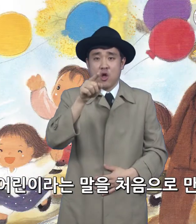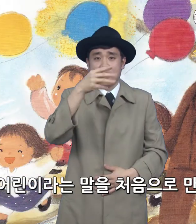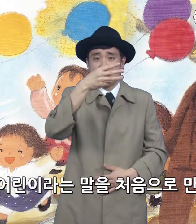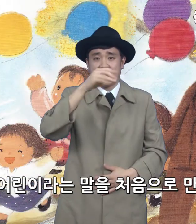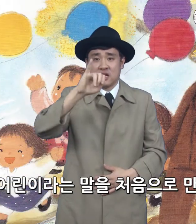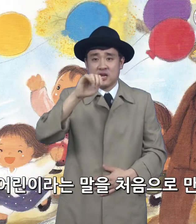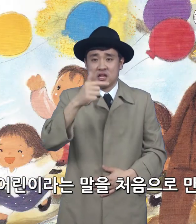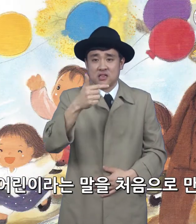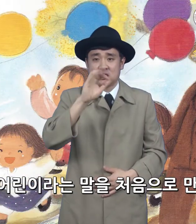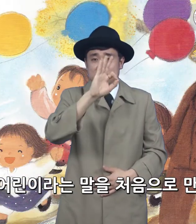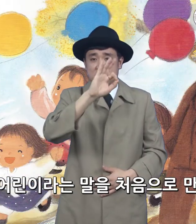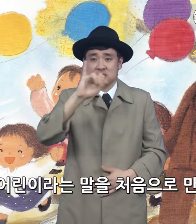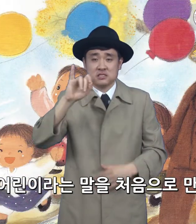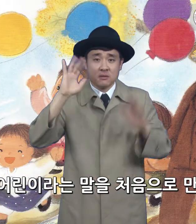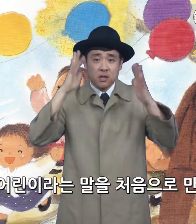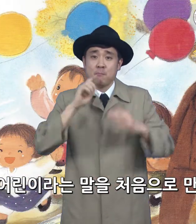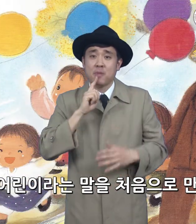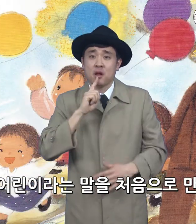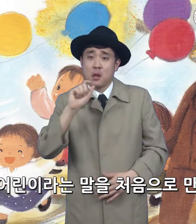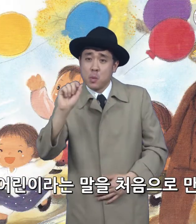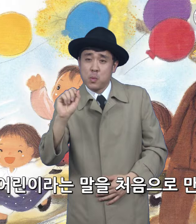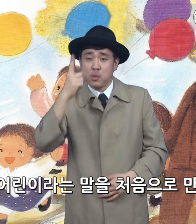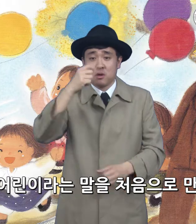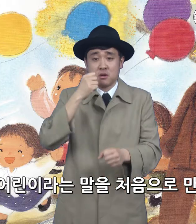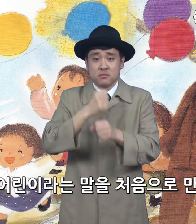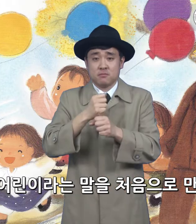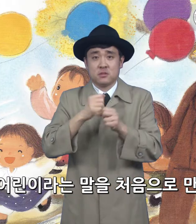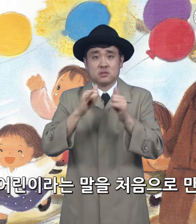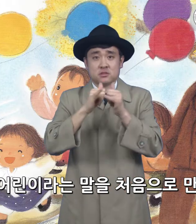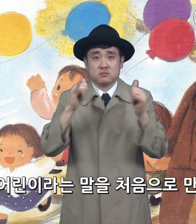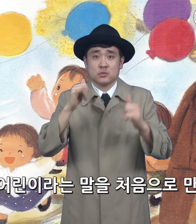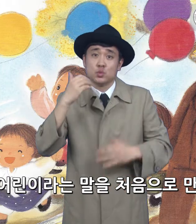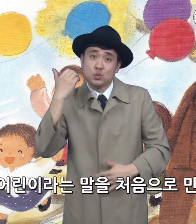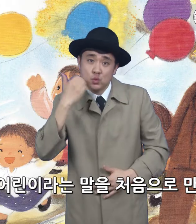정한은 어린이라는 말을 처음으로 만들었어요.